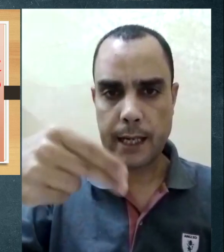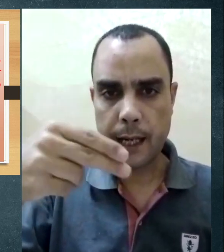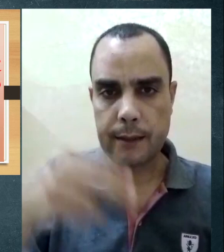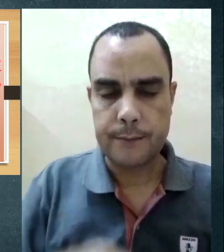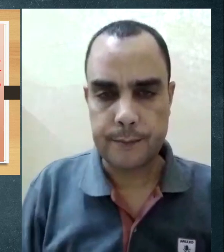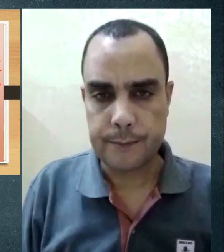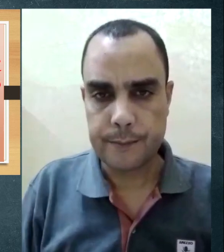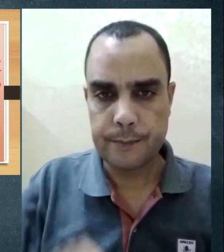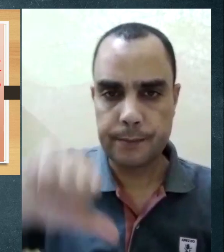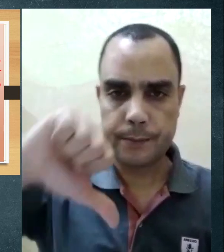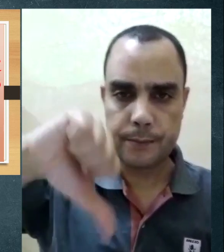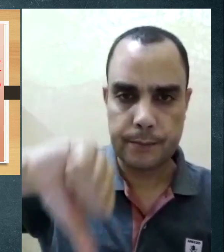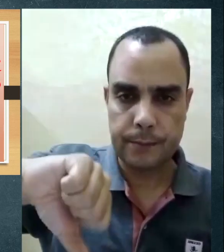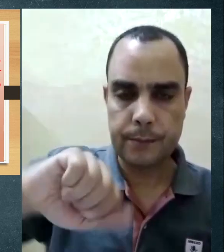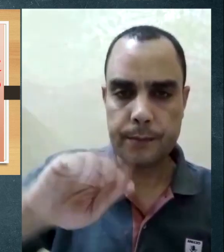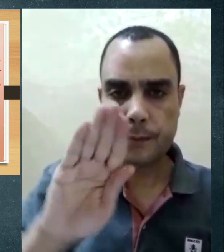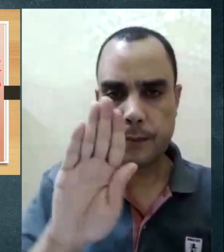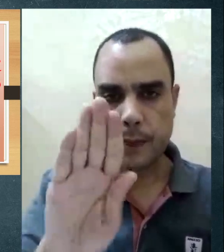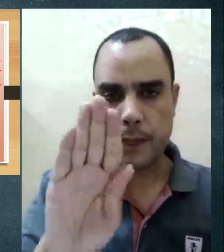سجع،